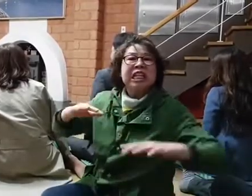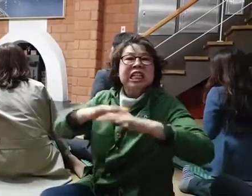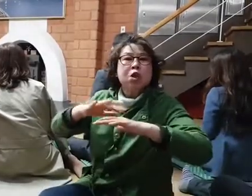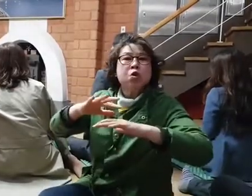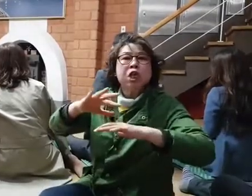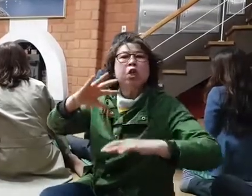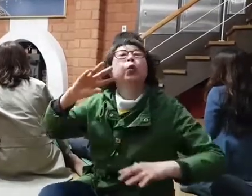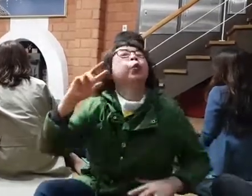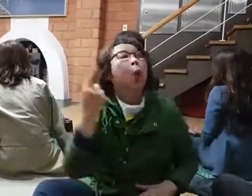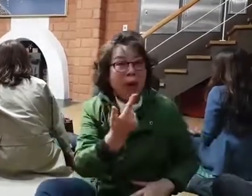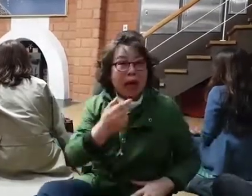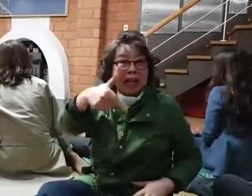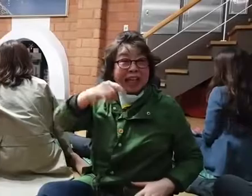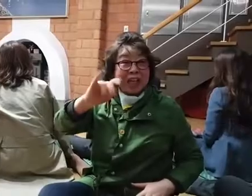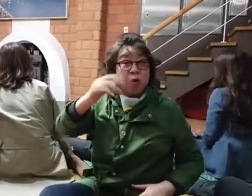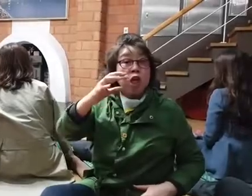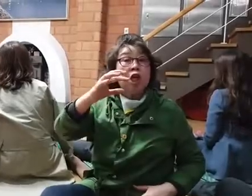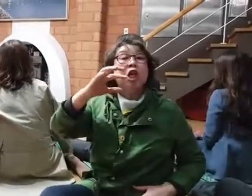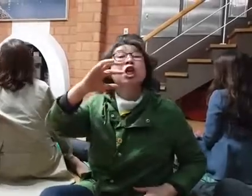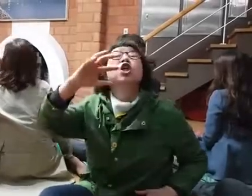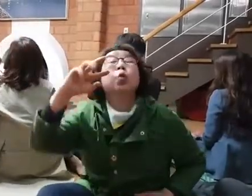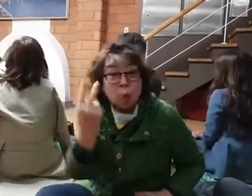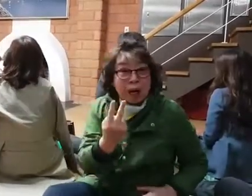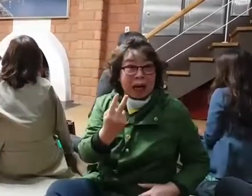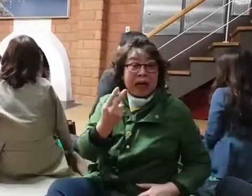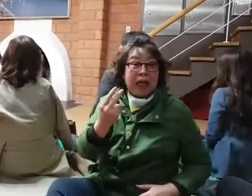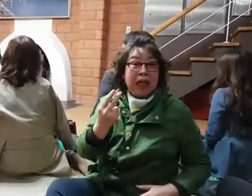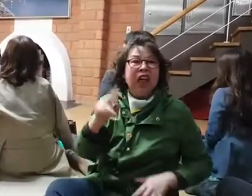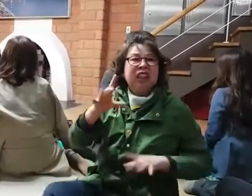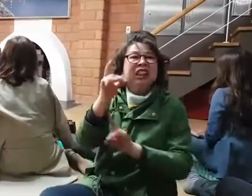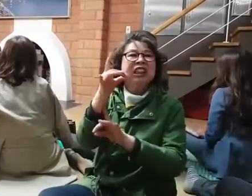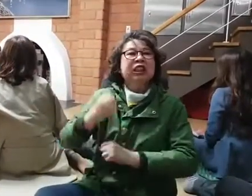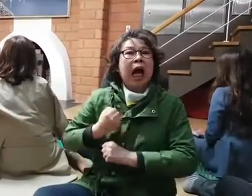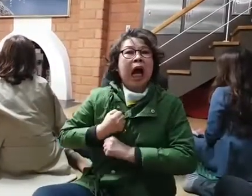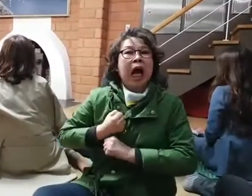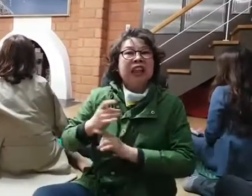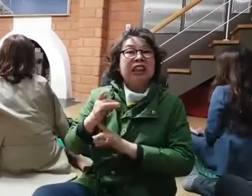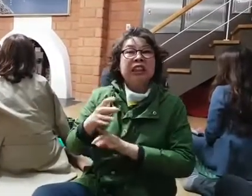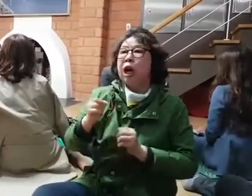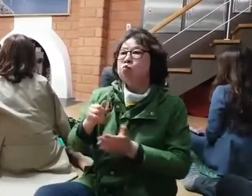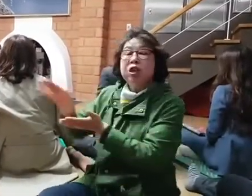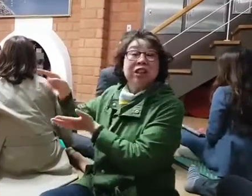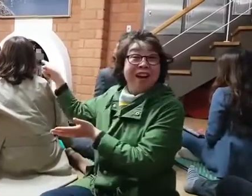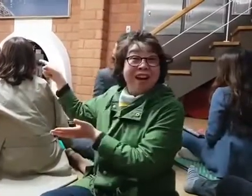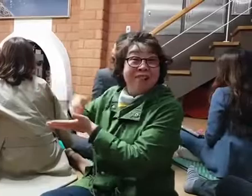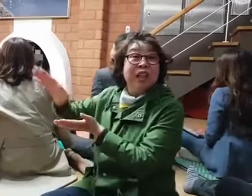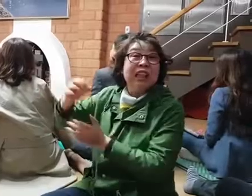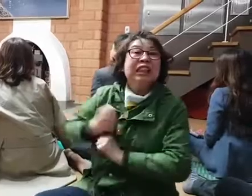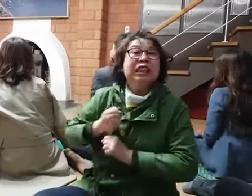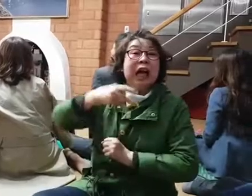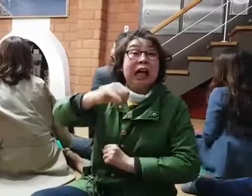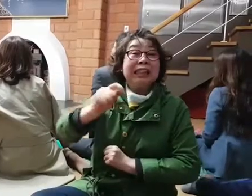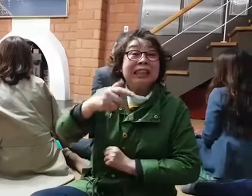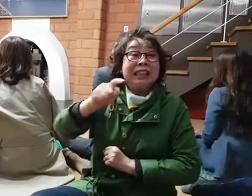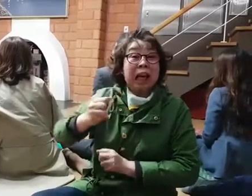돌아선 거죠. 이런 것들이 그러니까 그는 신장들이 붙어가 있더니 신장을 물리치고 이제는 이제